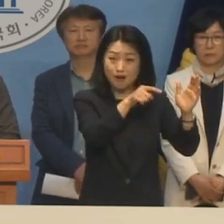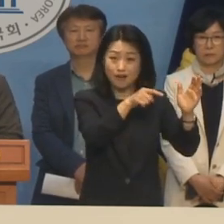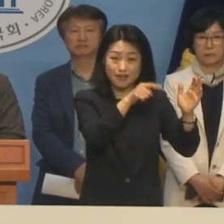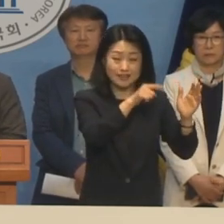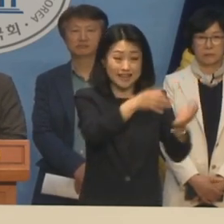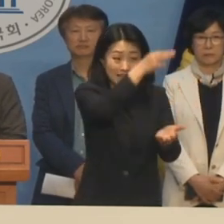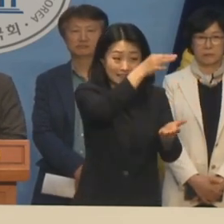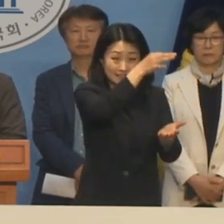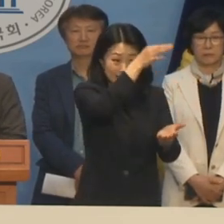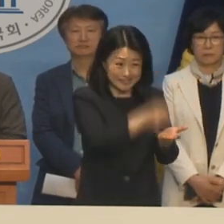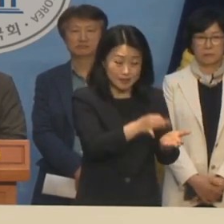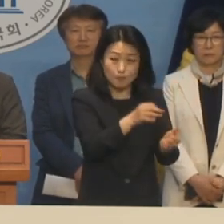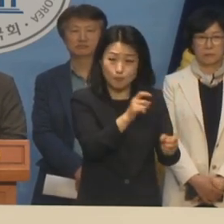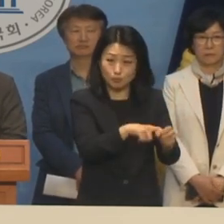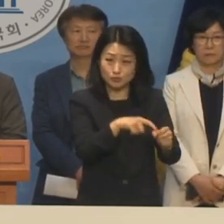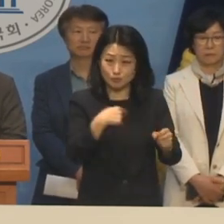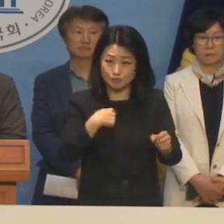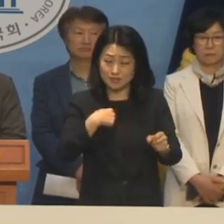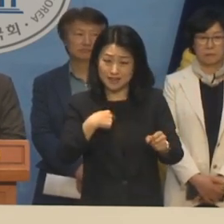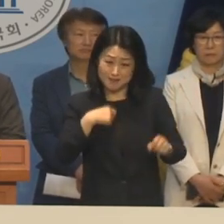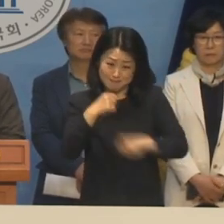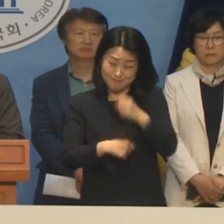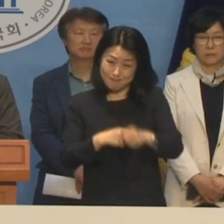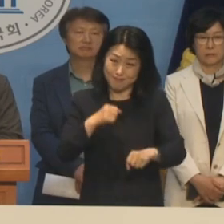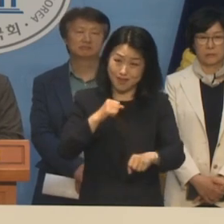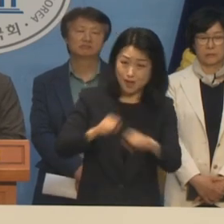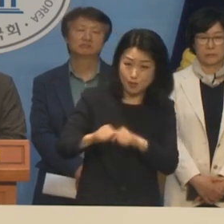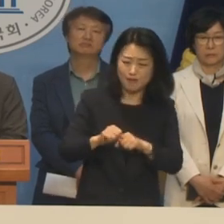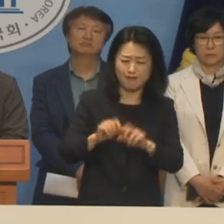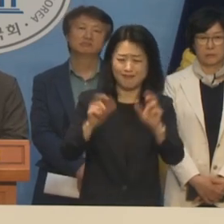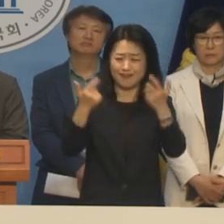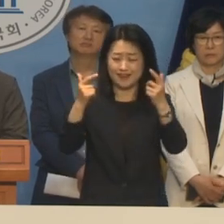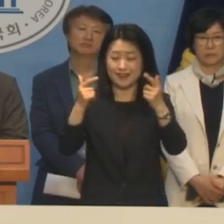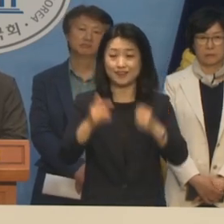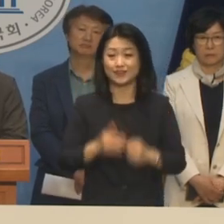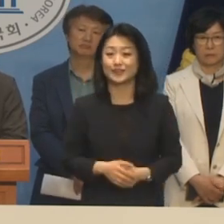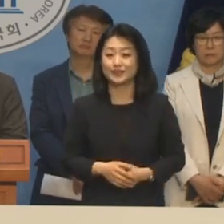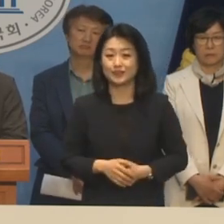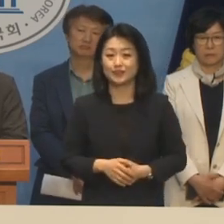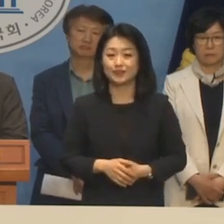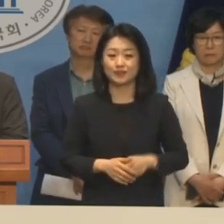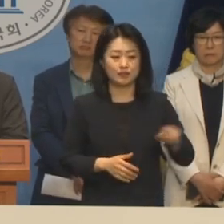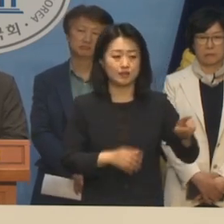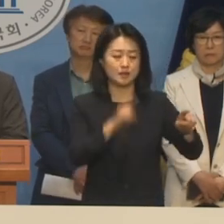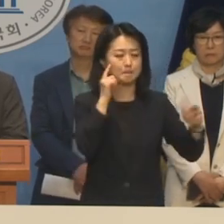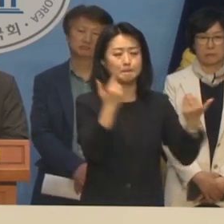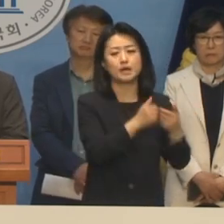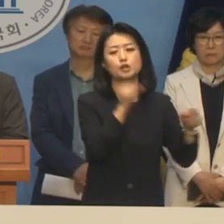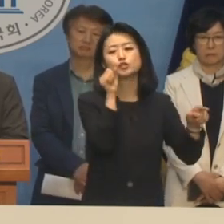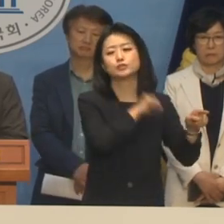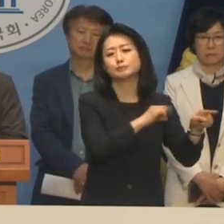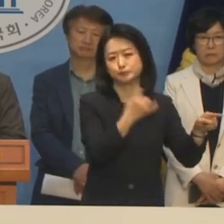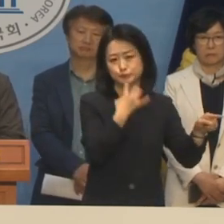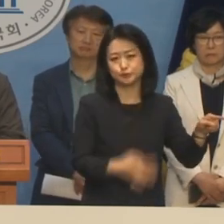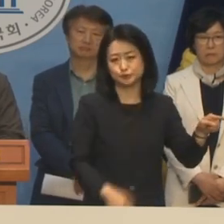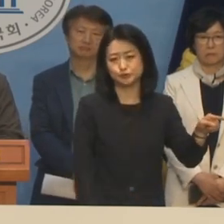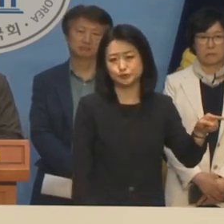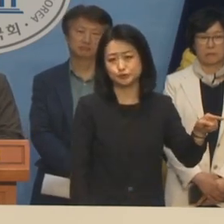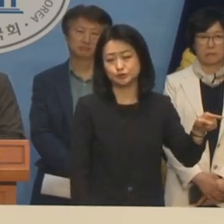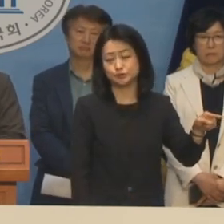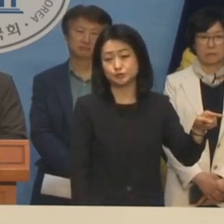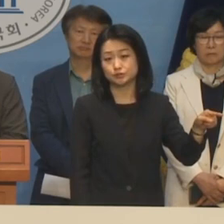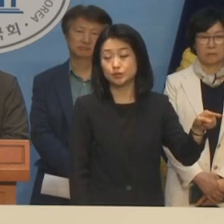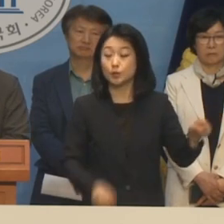난립시키겠습니까? 정말 반대를 위한 반대가 아닐 수 없습니다. 더 분노스러운